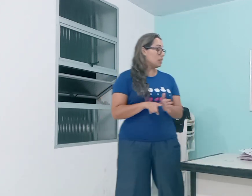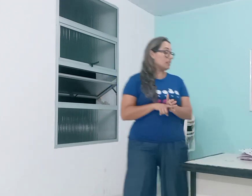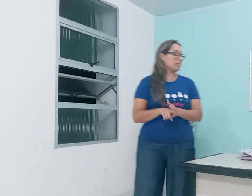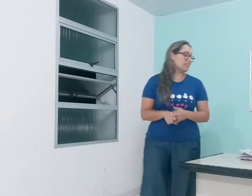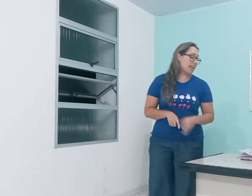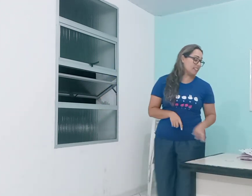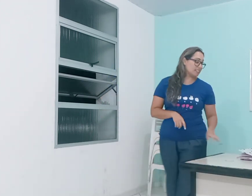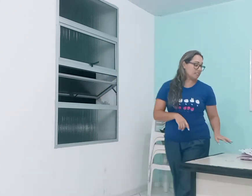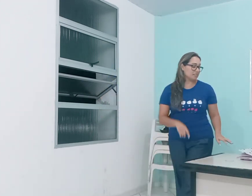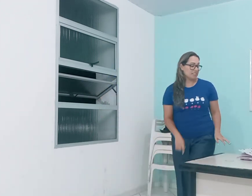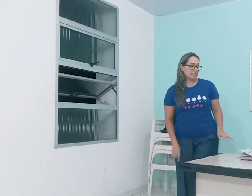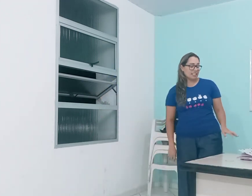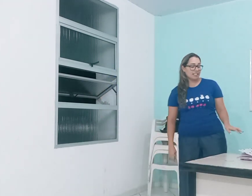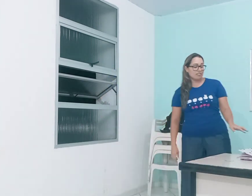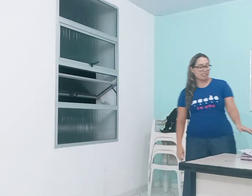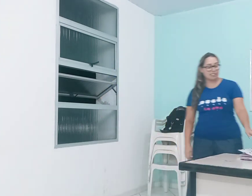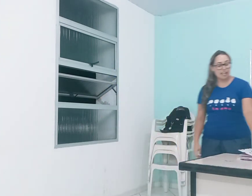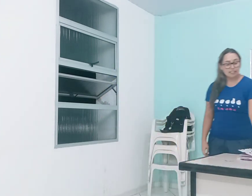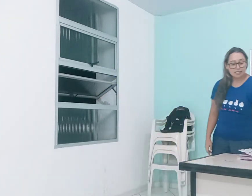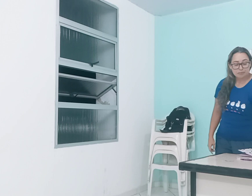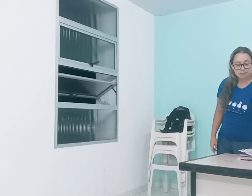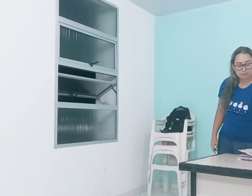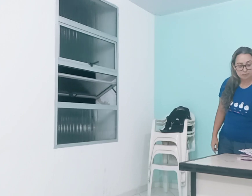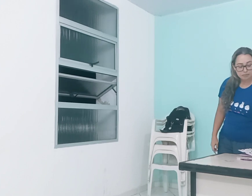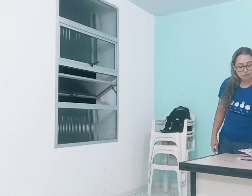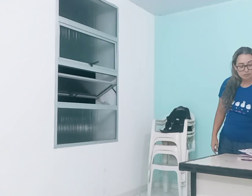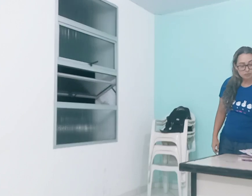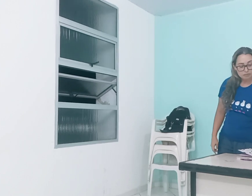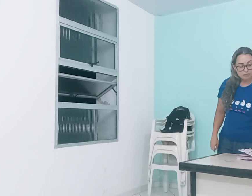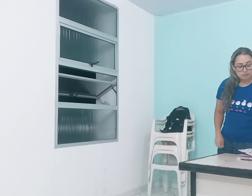Perguntas? Nada? Nada?